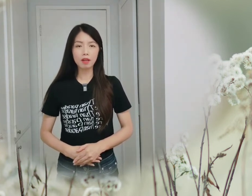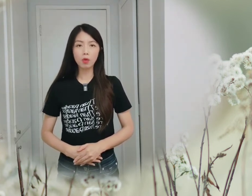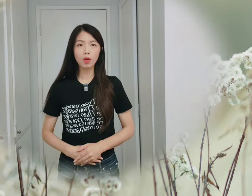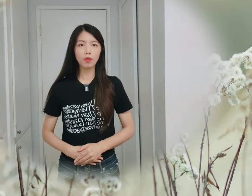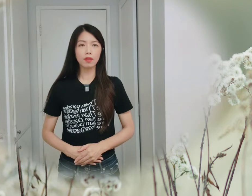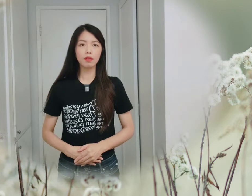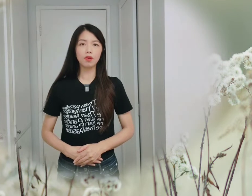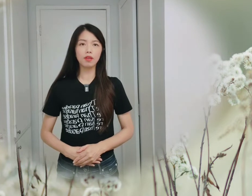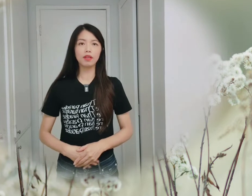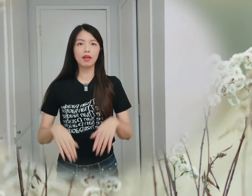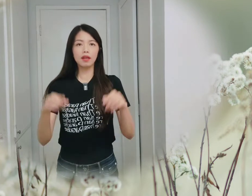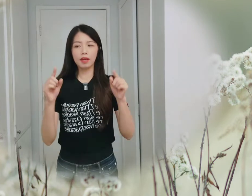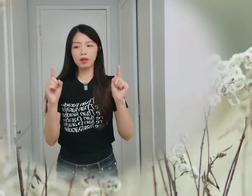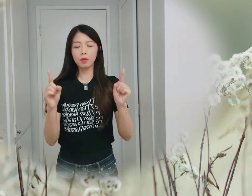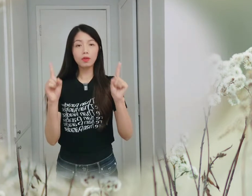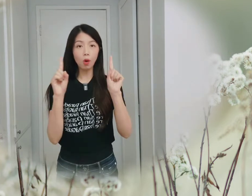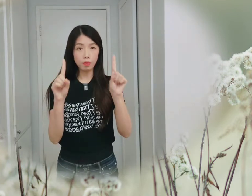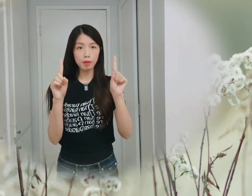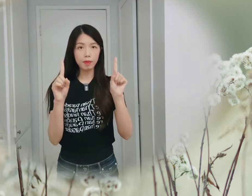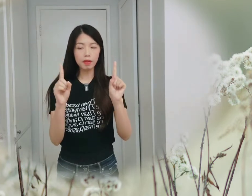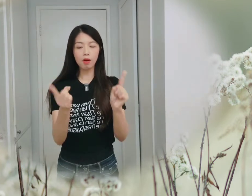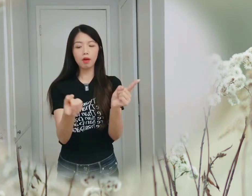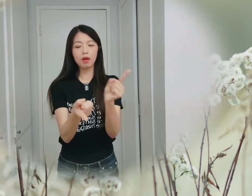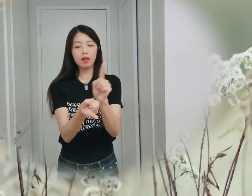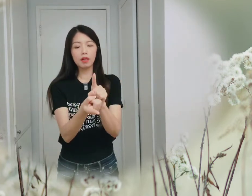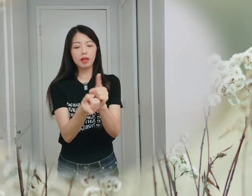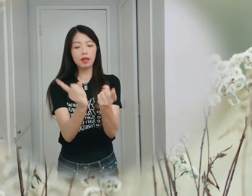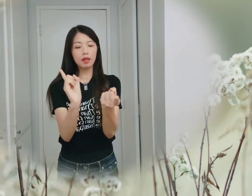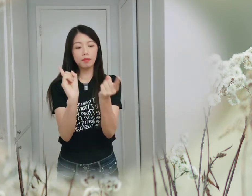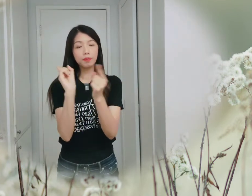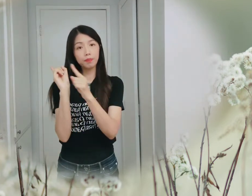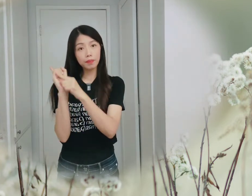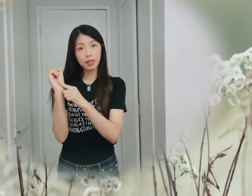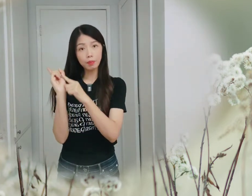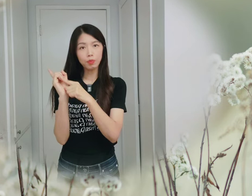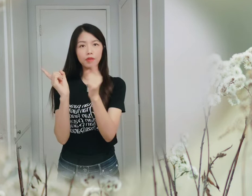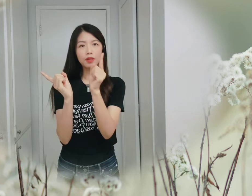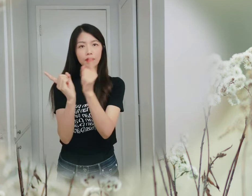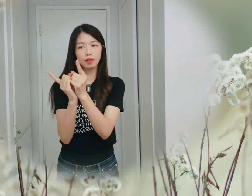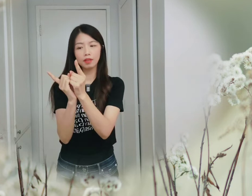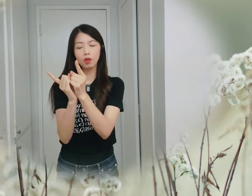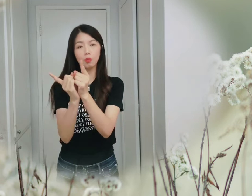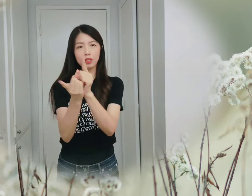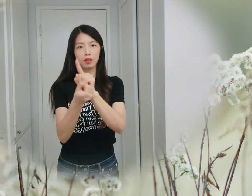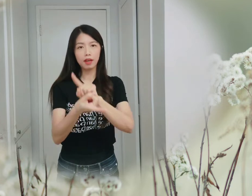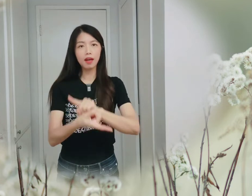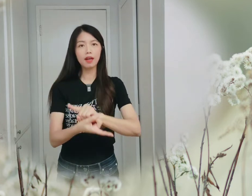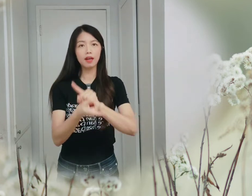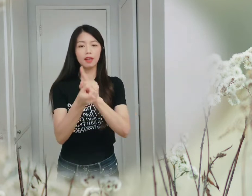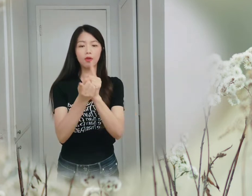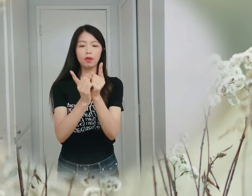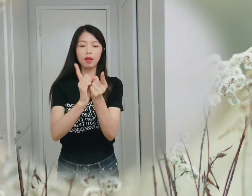일단 서로라고 하는 뜻의 수어는 양손 검지만 펴서 이 부분을 서로